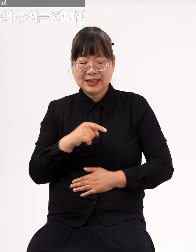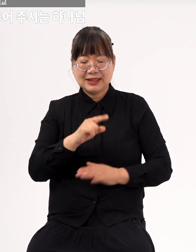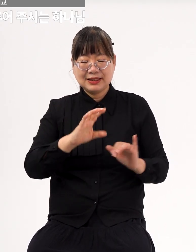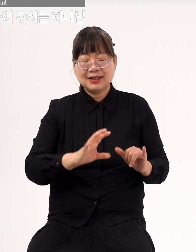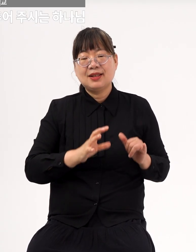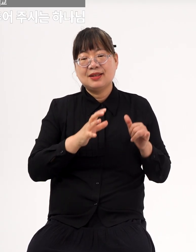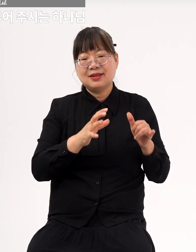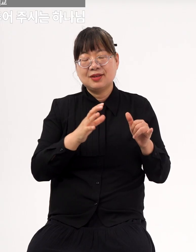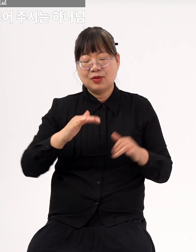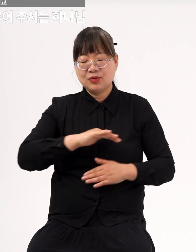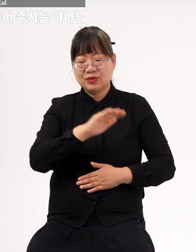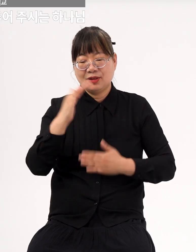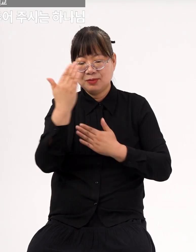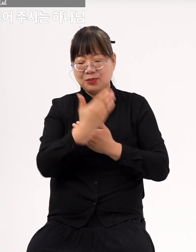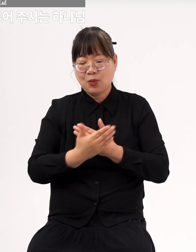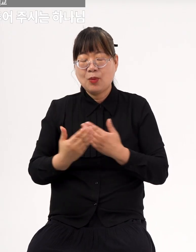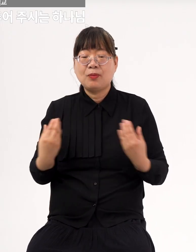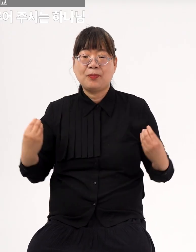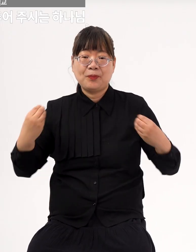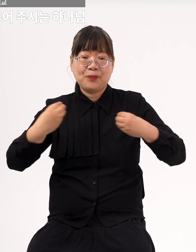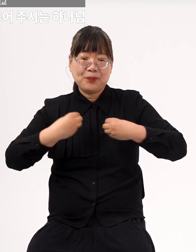땅에 우리 몸을 입으시고